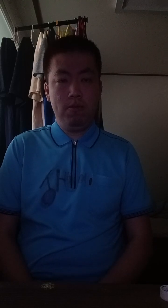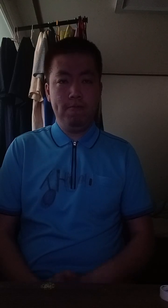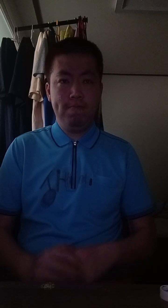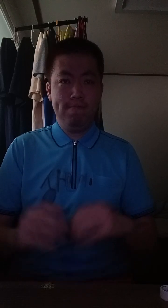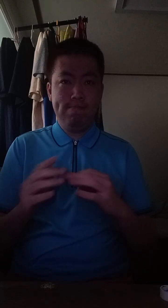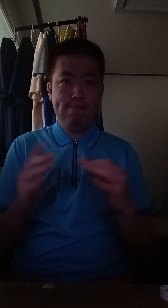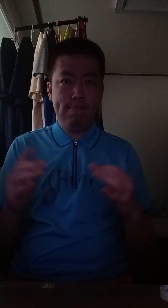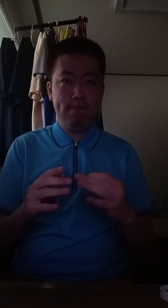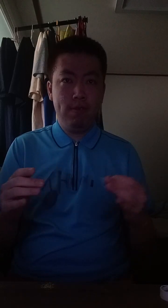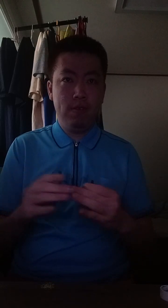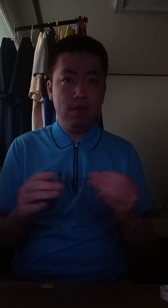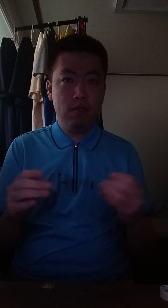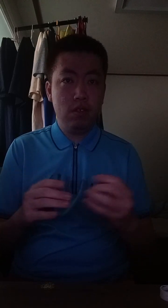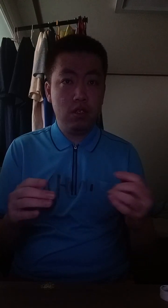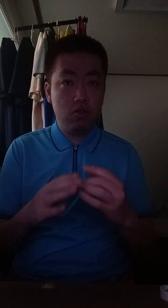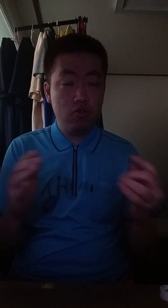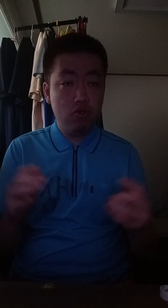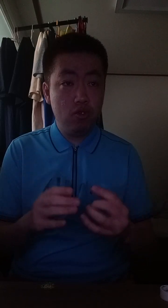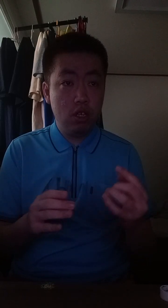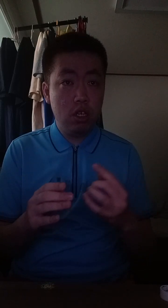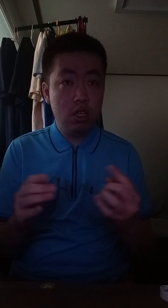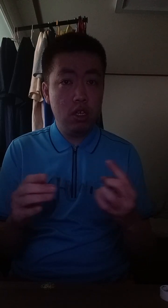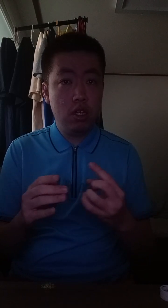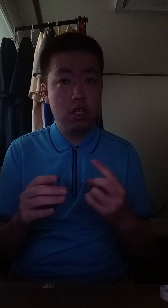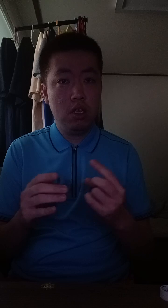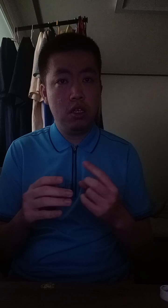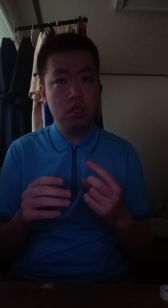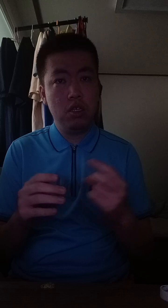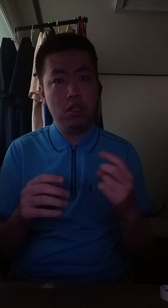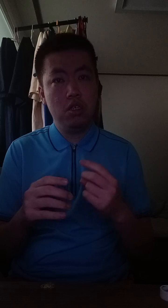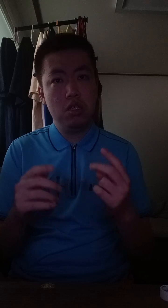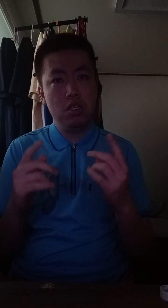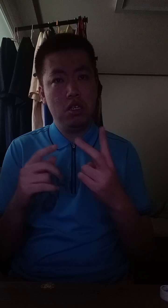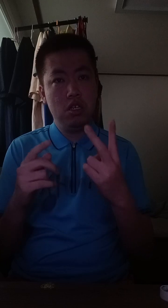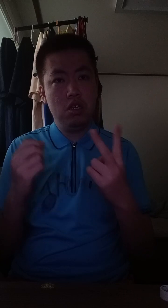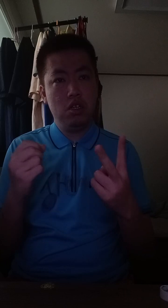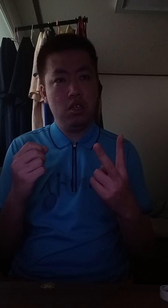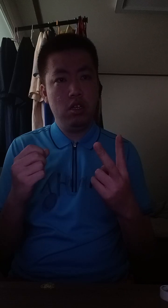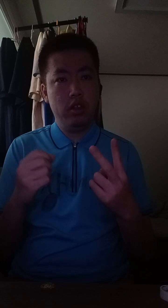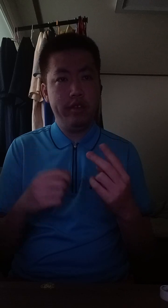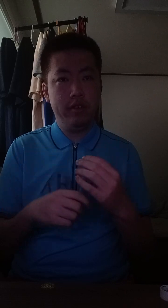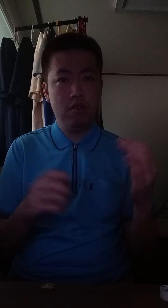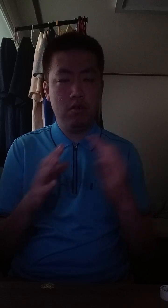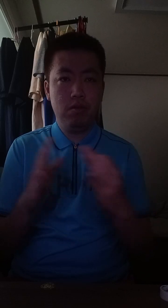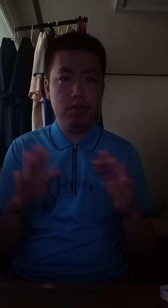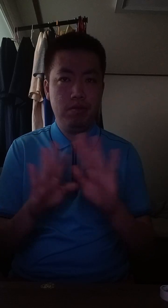실제 아이가 빠졌던 구간입니다. 열차와 승강장 사이 거리는 약 20cm 정도로 넓게 벌어져 있습니다.